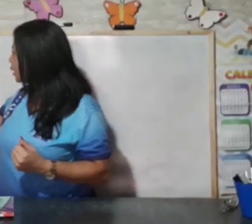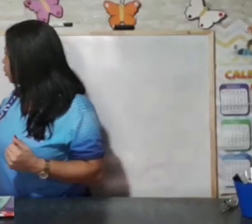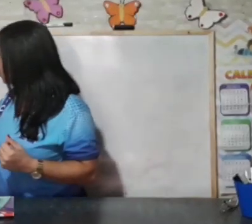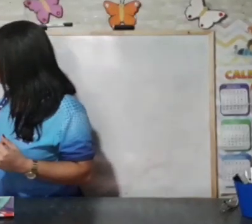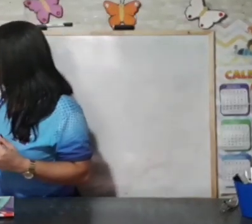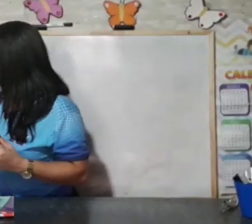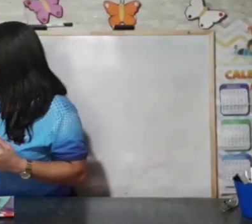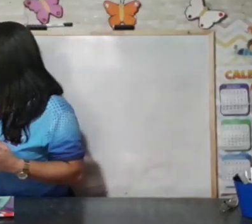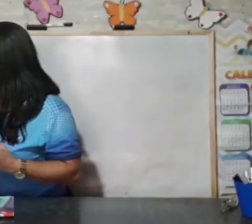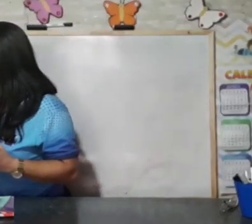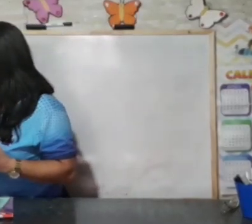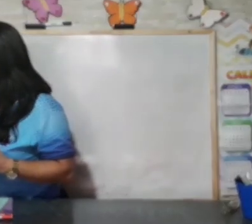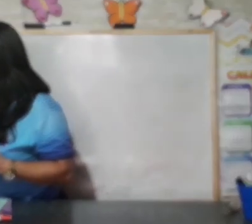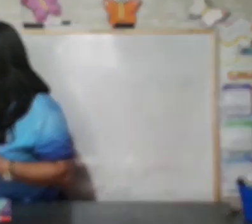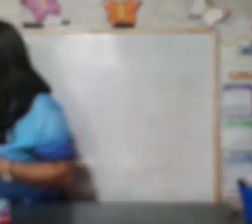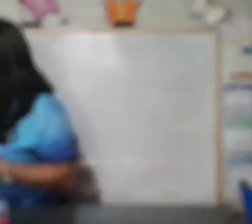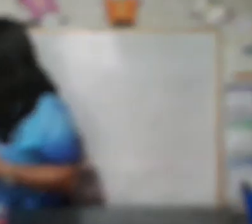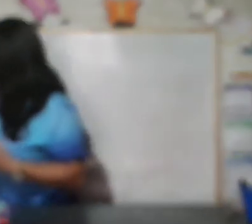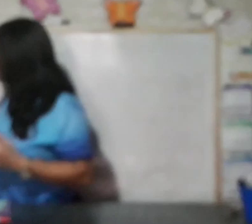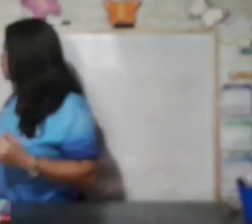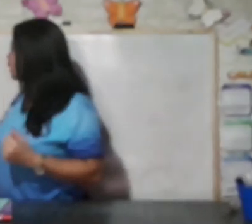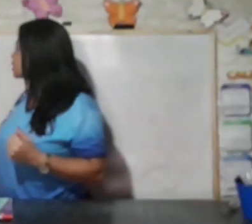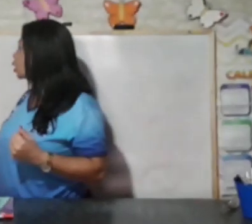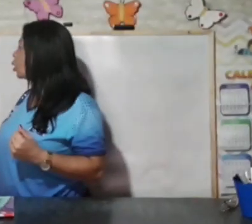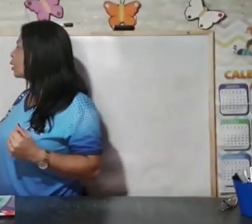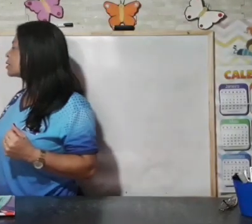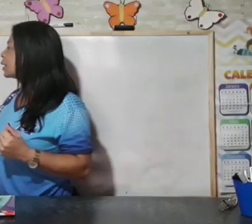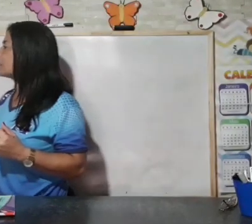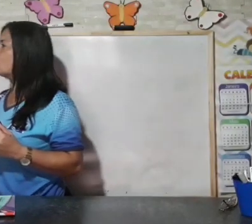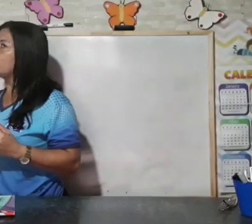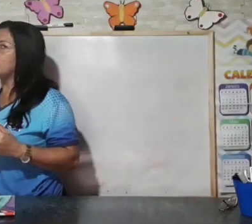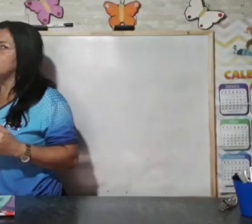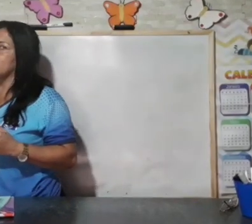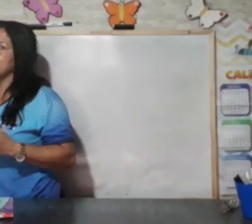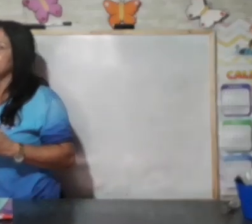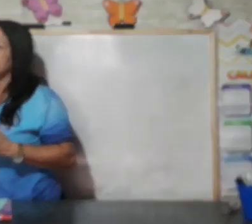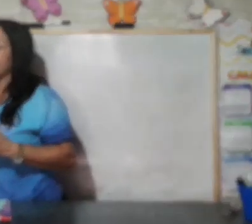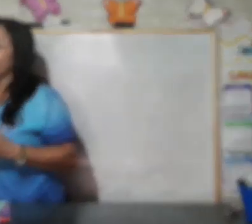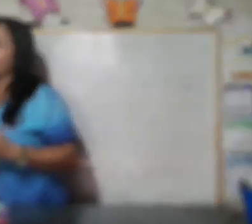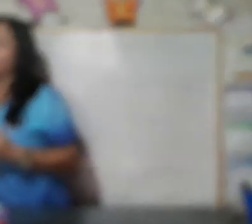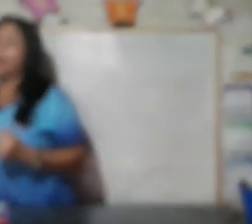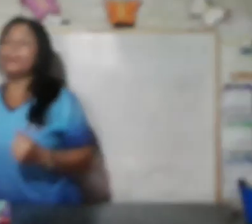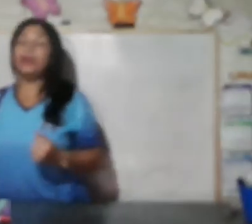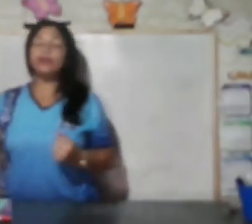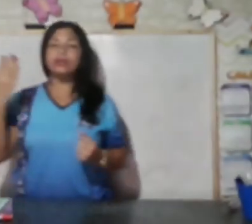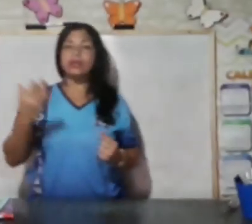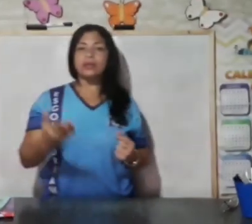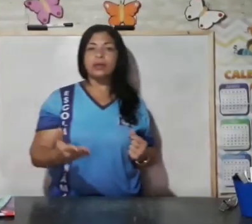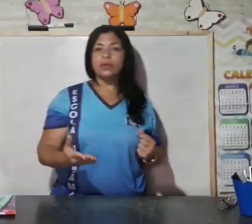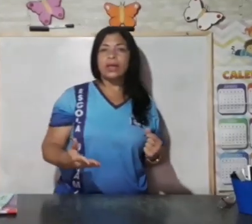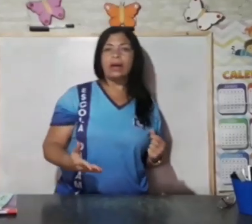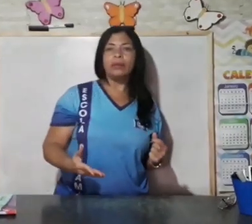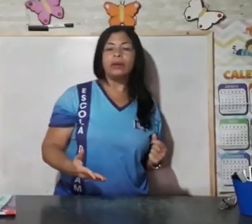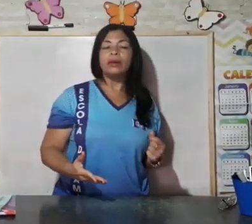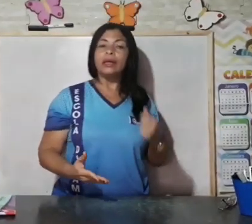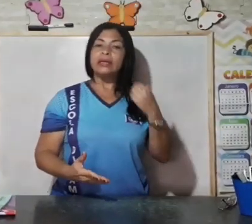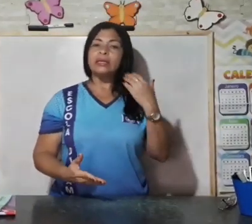ó. Educação e escolas gratuitas. Para vocês que não sabem,